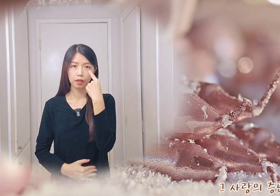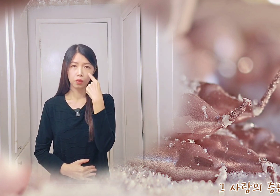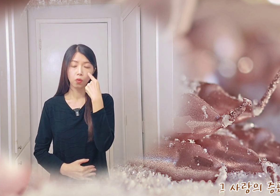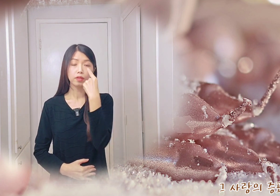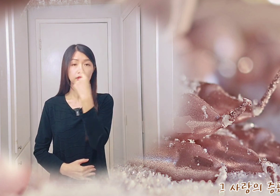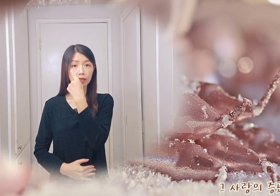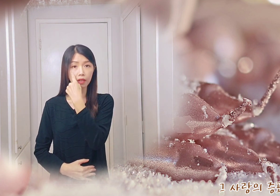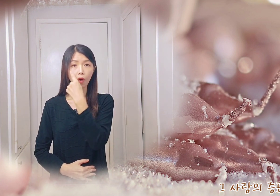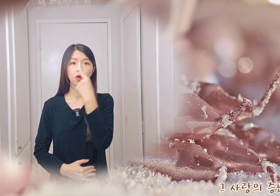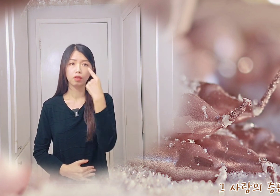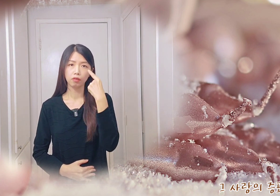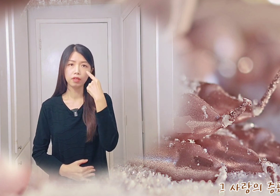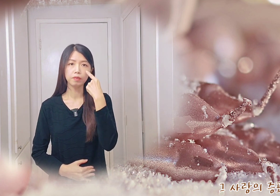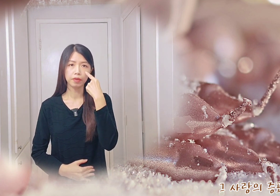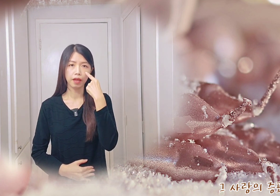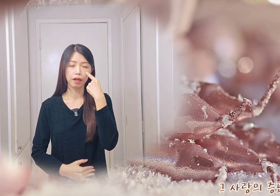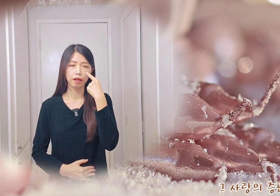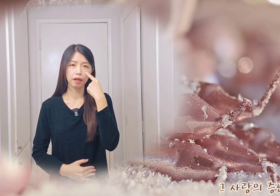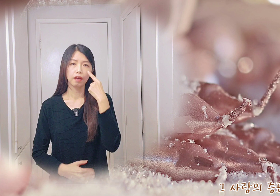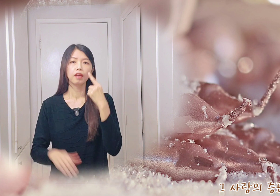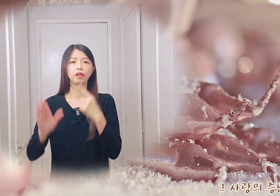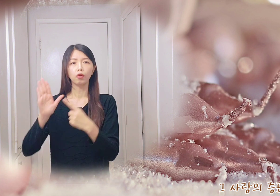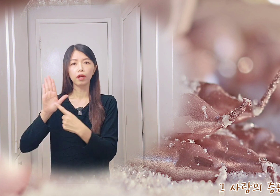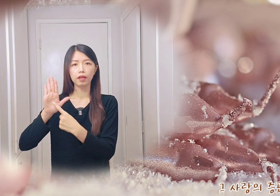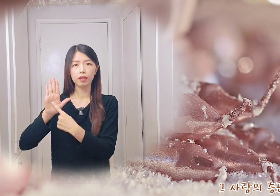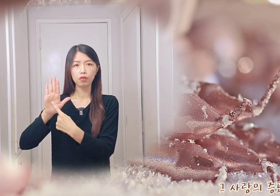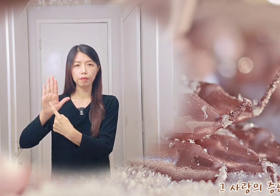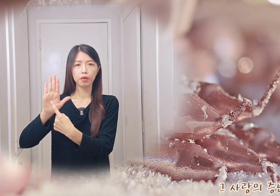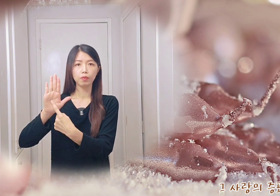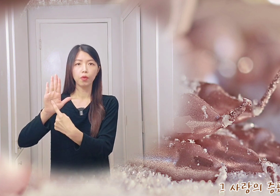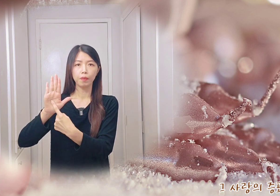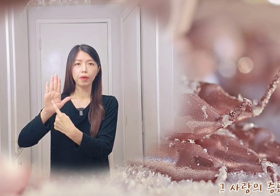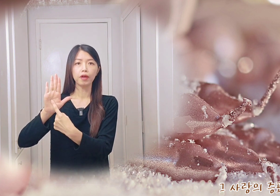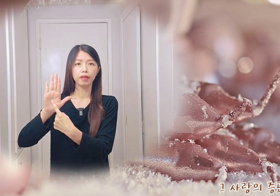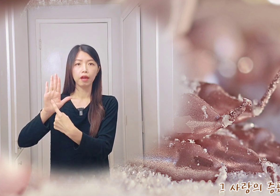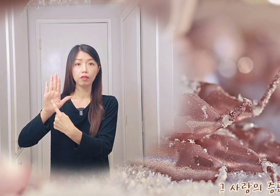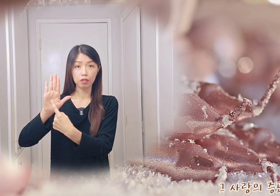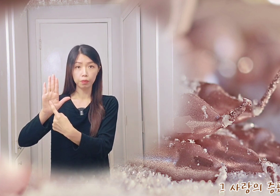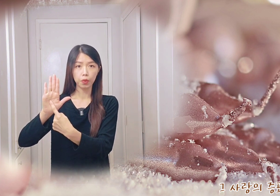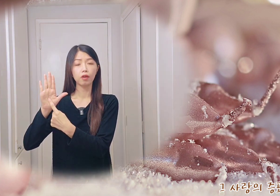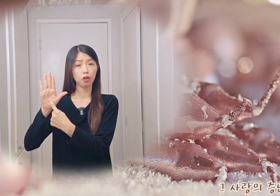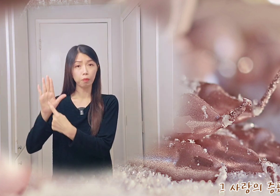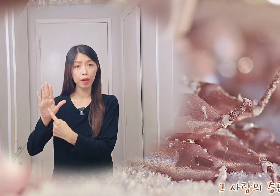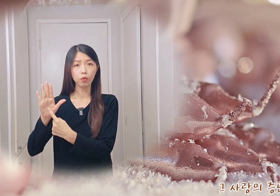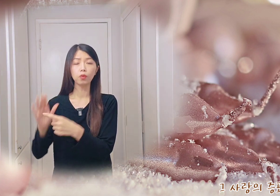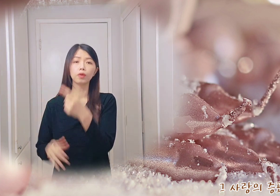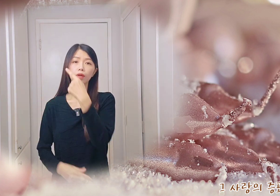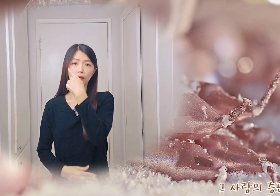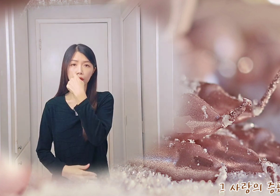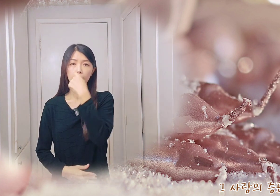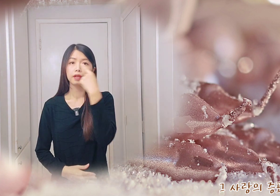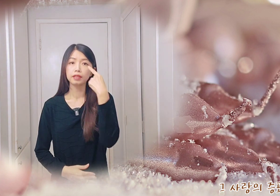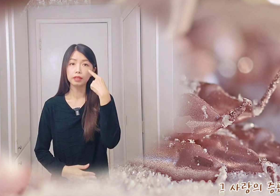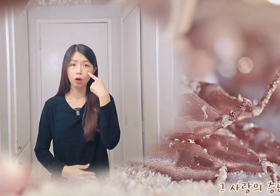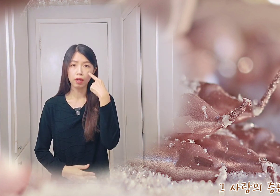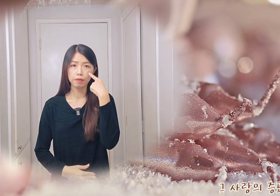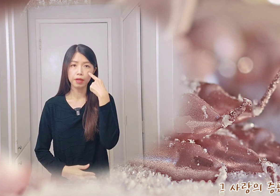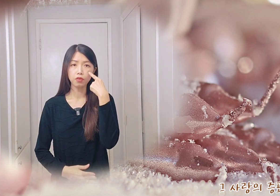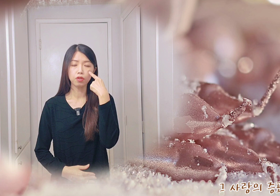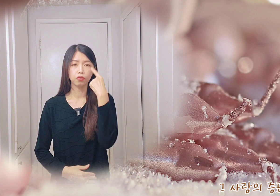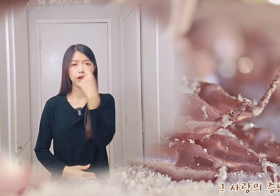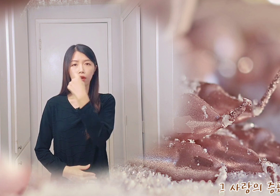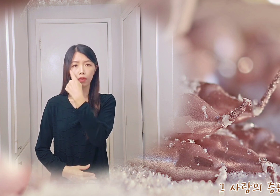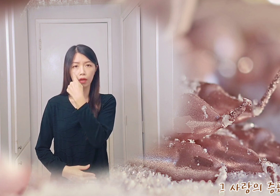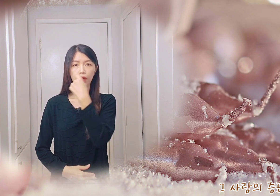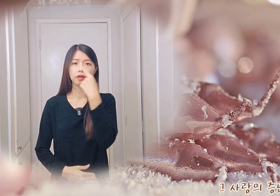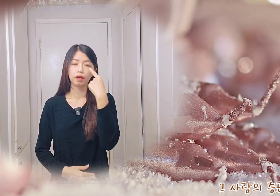확인 혹은 증거 이런 뜻입니다. 여기까지 해주시면 좀 더 완벽한데요. 증표 이거 빼고 증거까지만